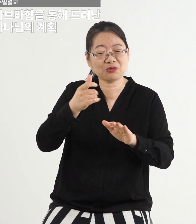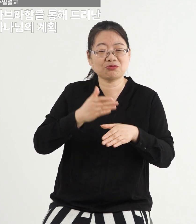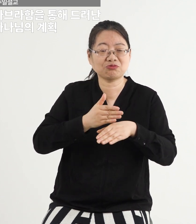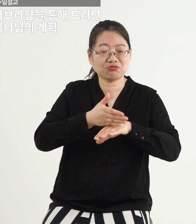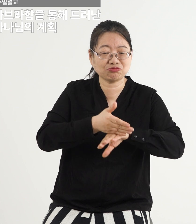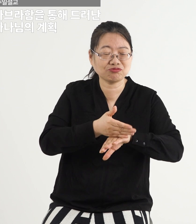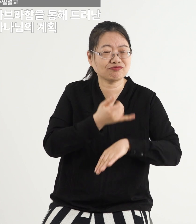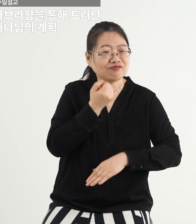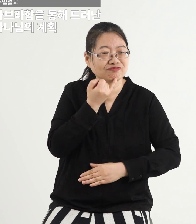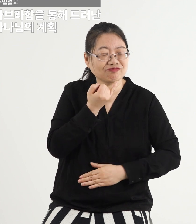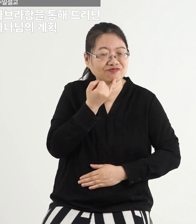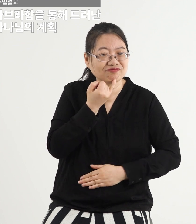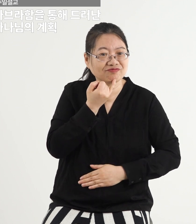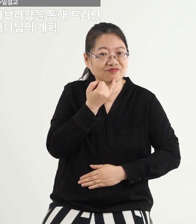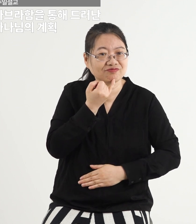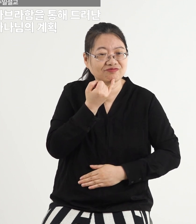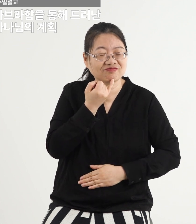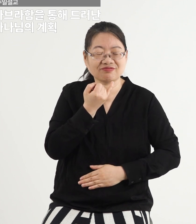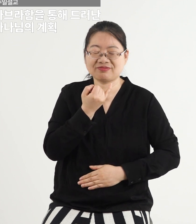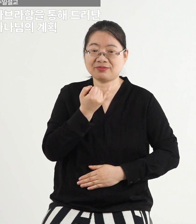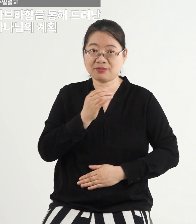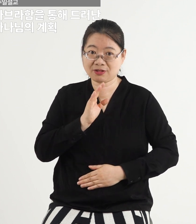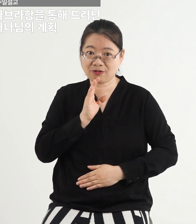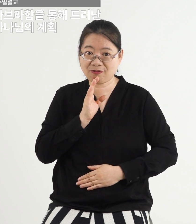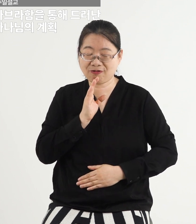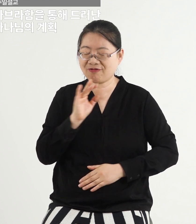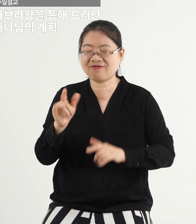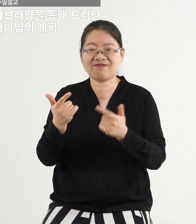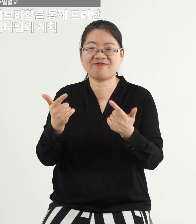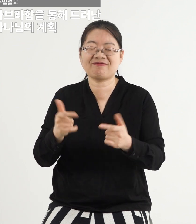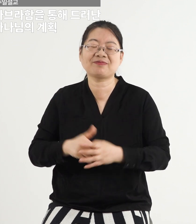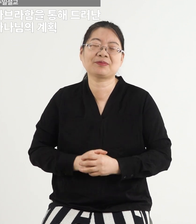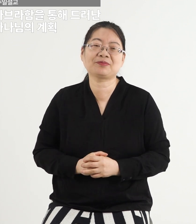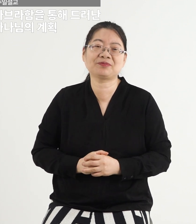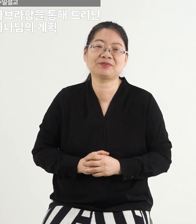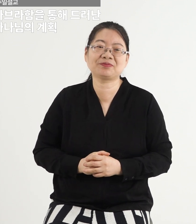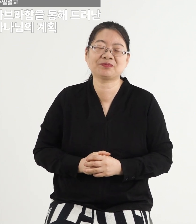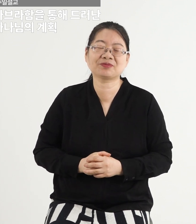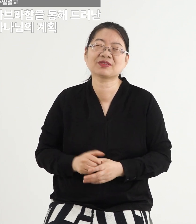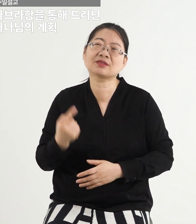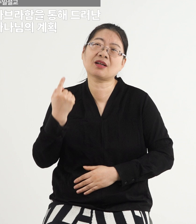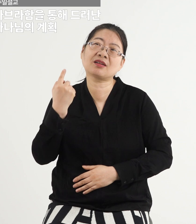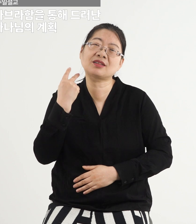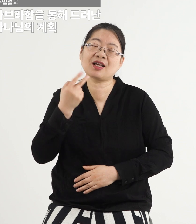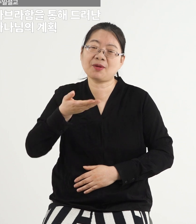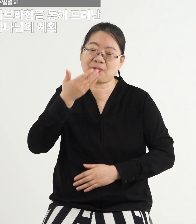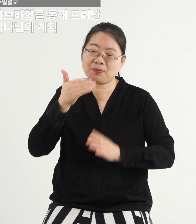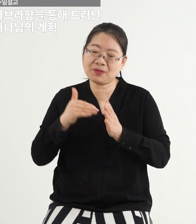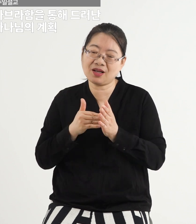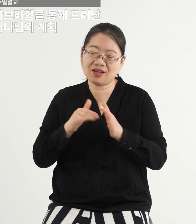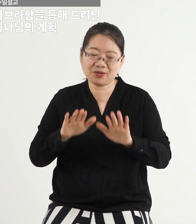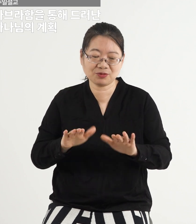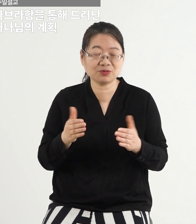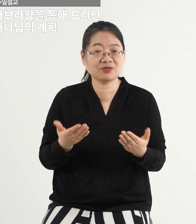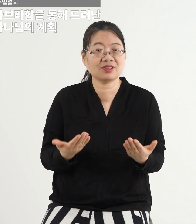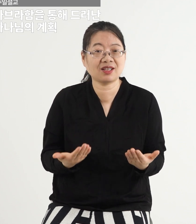맞는 거예요? 아닙니다. 이런 거죠. 엊그제 밥 먹었으니까 오늘은 좀